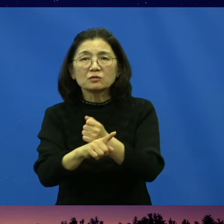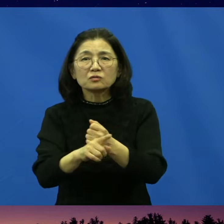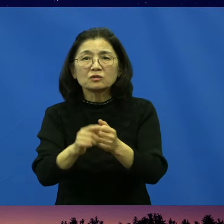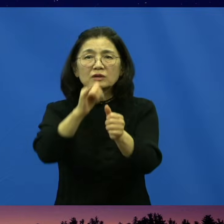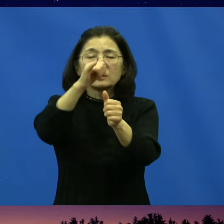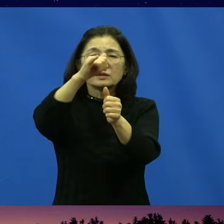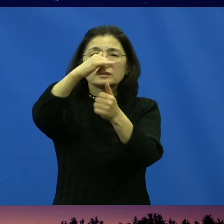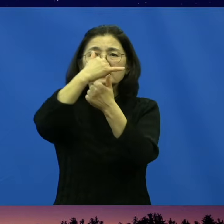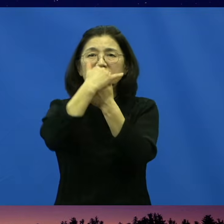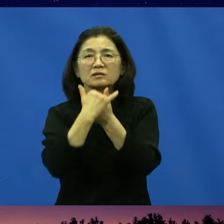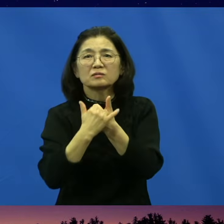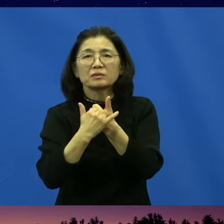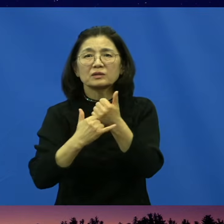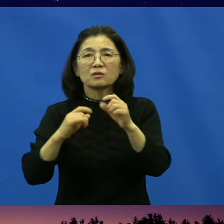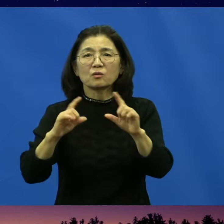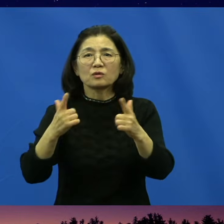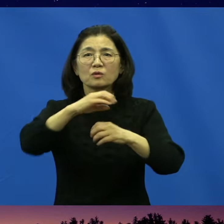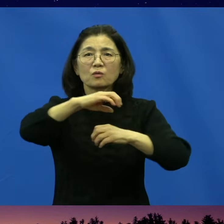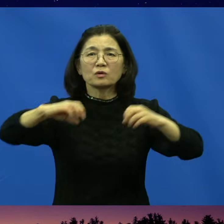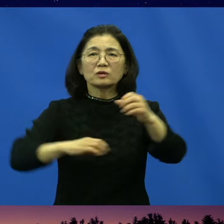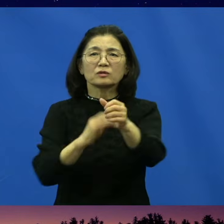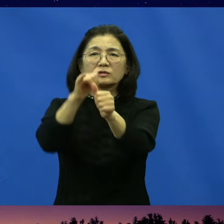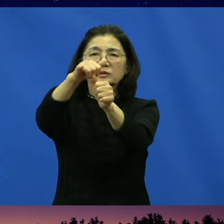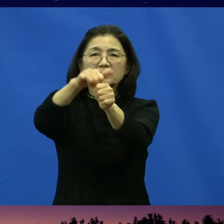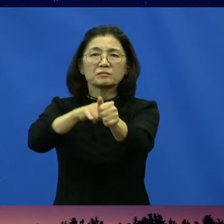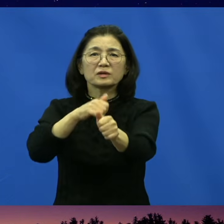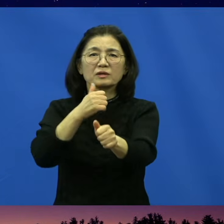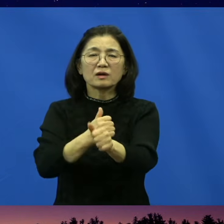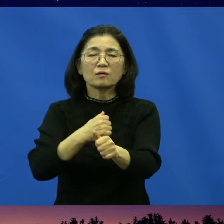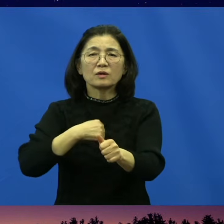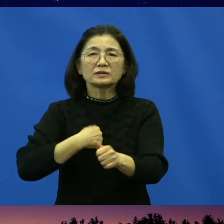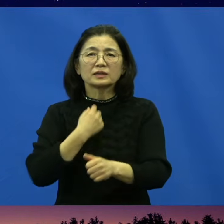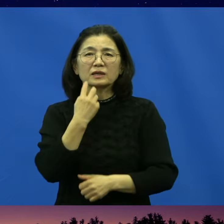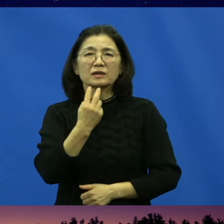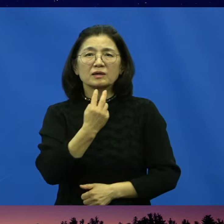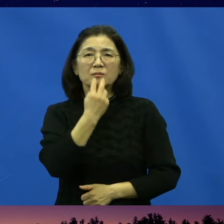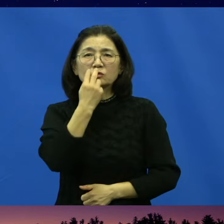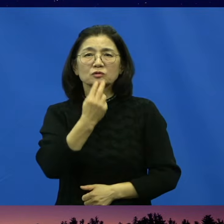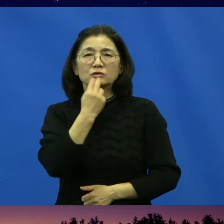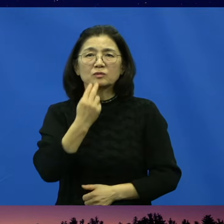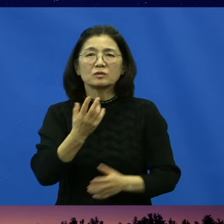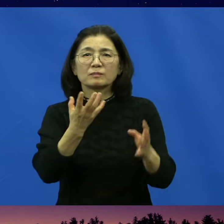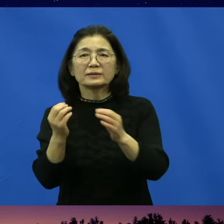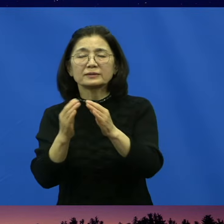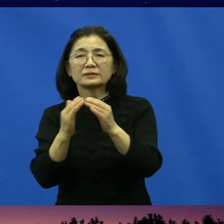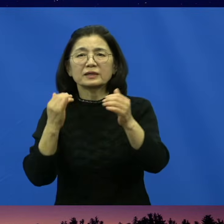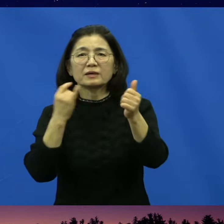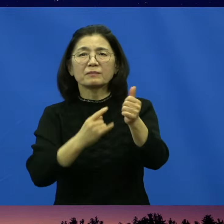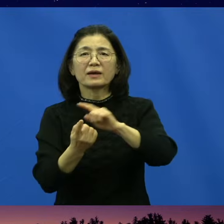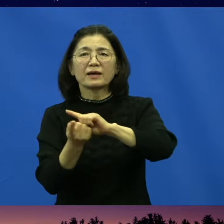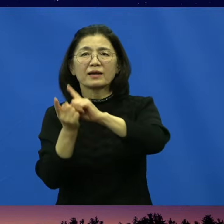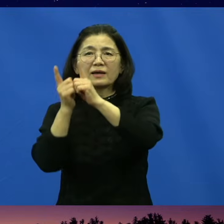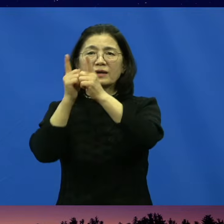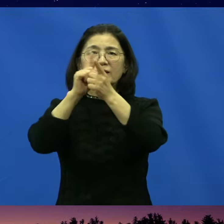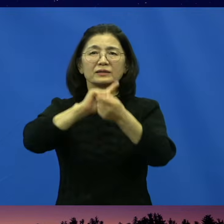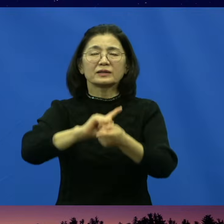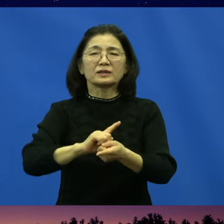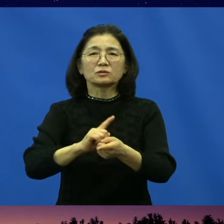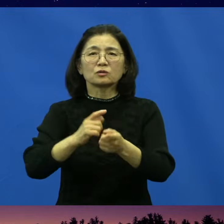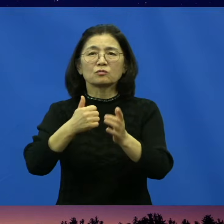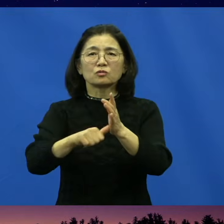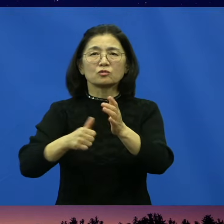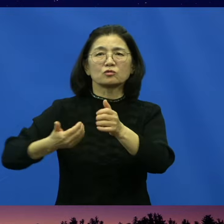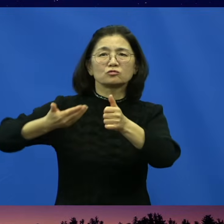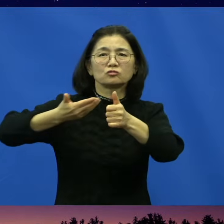섬김을 받으려 함이 아니라 도리어 섬기려 하고 자기 목숨을 많은 사람의 대속물로 주려 함이니라.